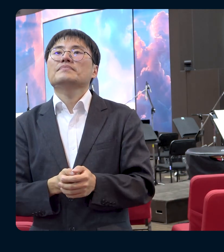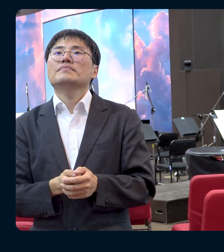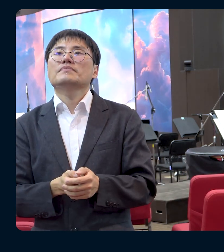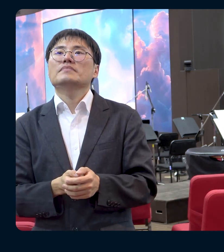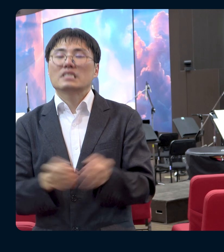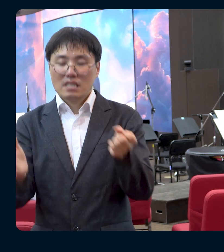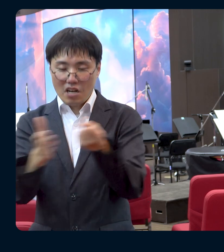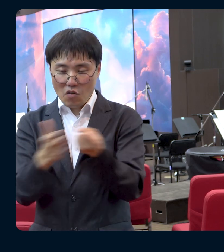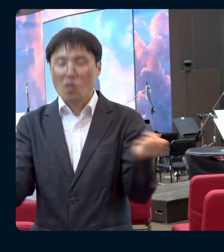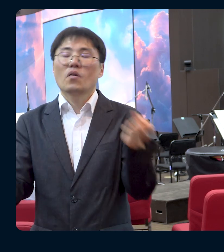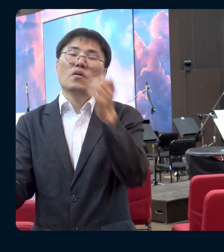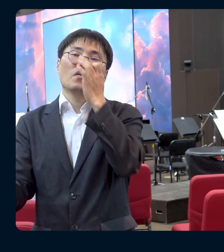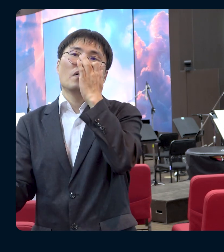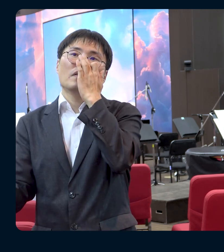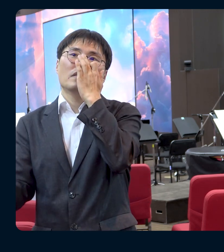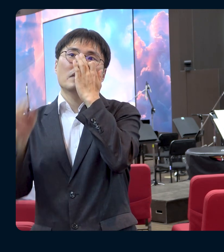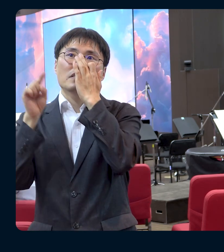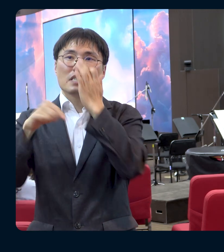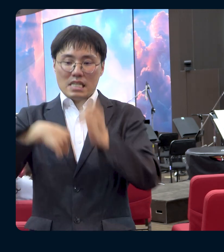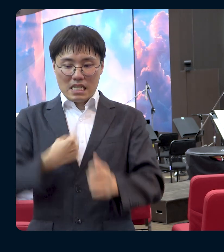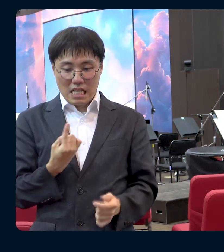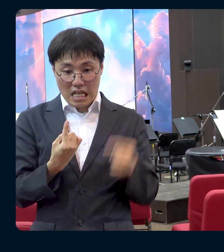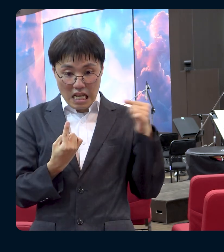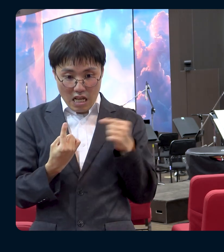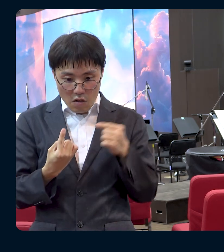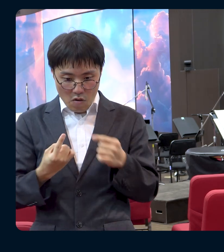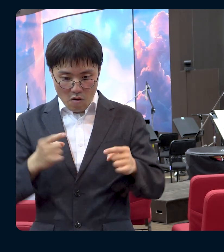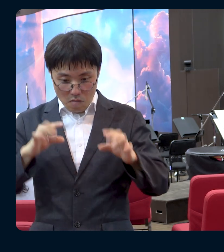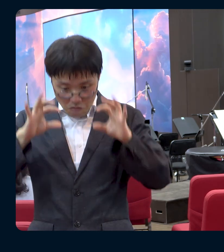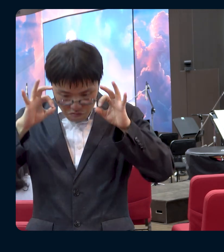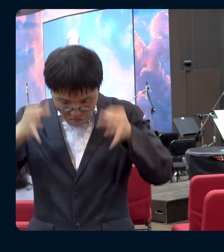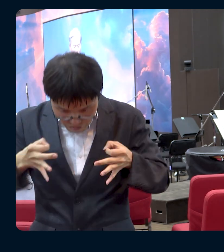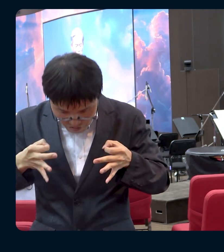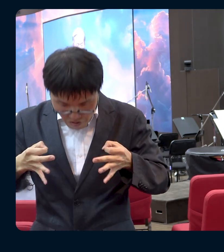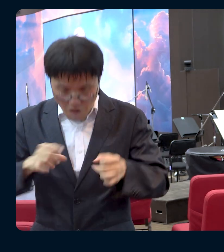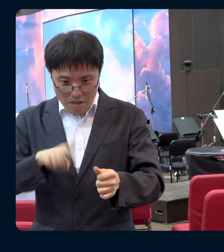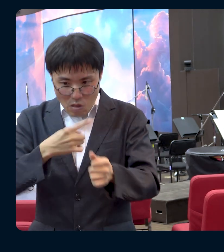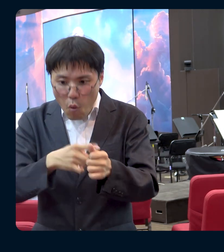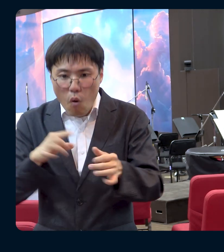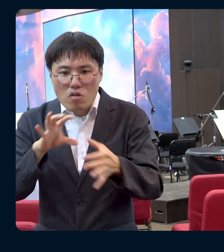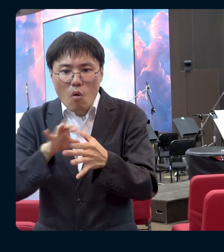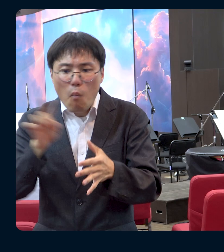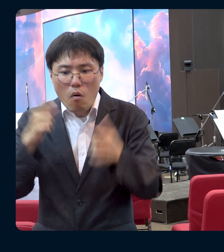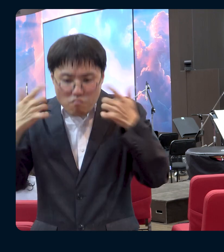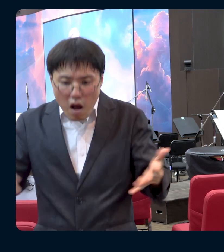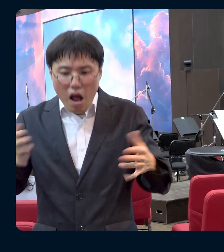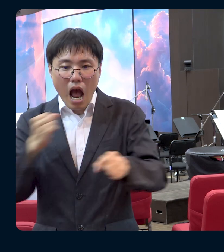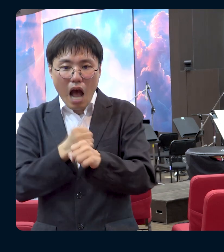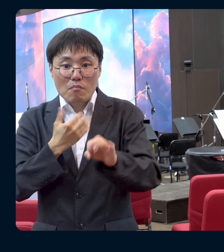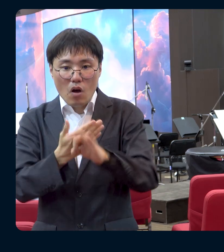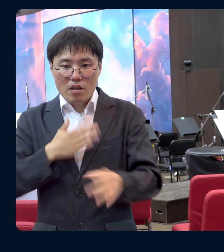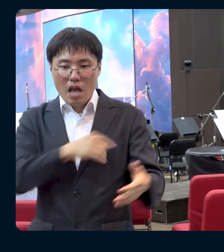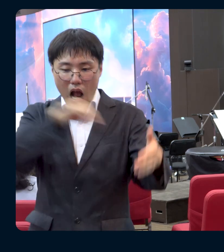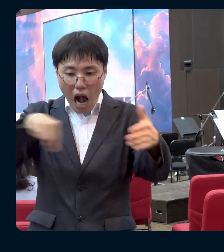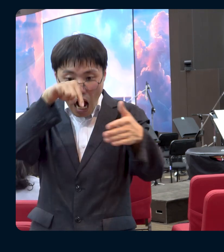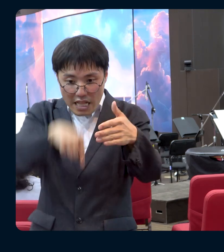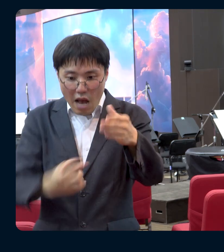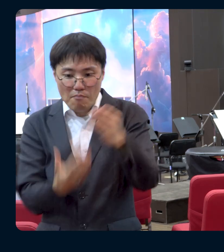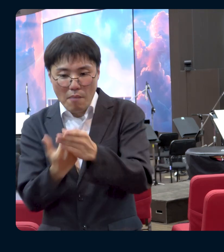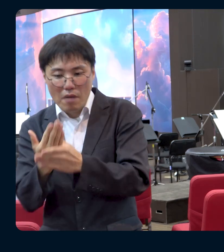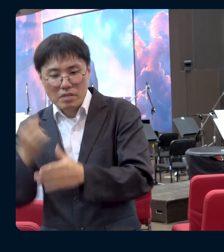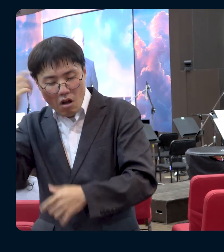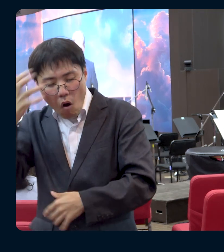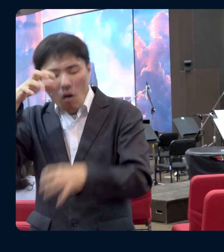거예요. 그래서 이 자기 자신에게 소속을 분명히 하는 것은요, 우리 가운데 일어나고